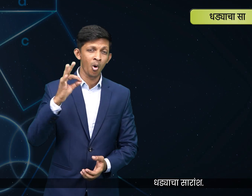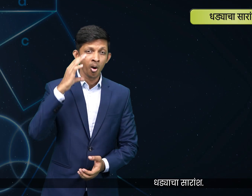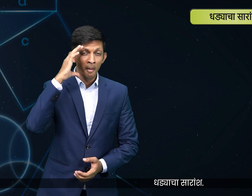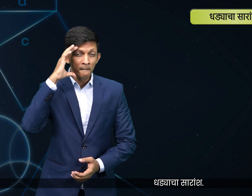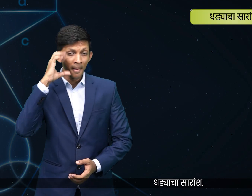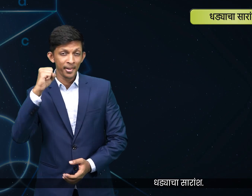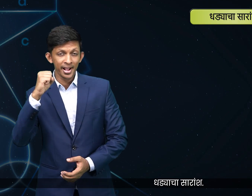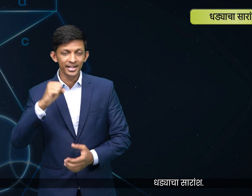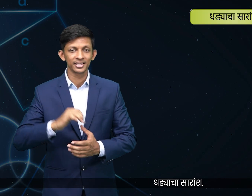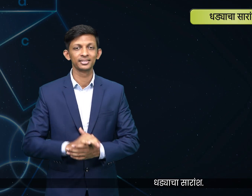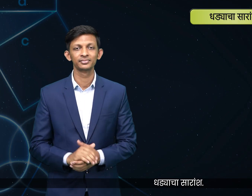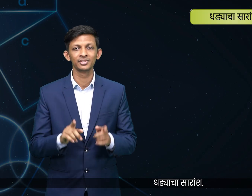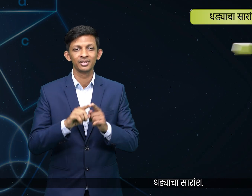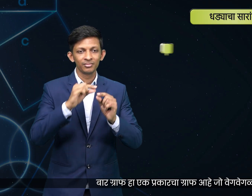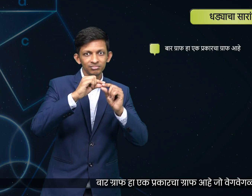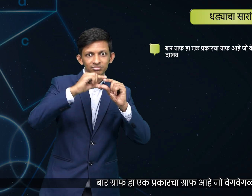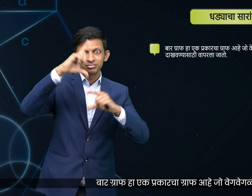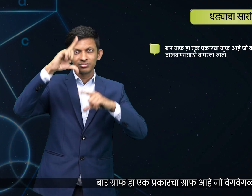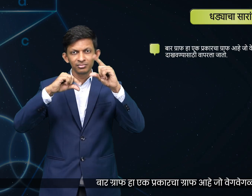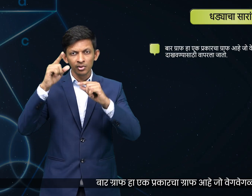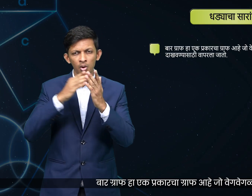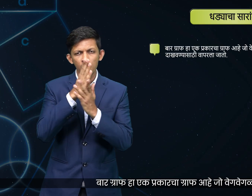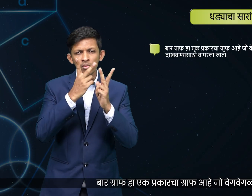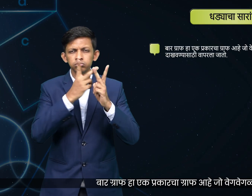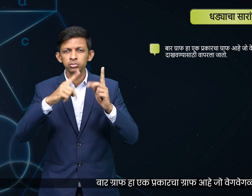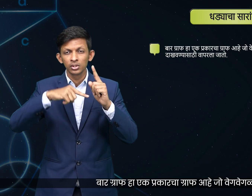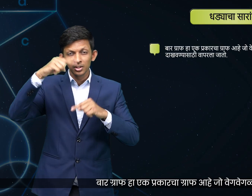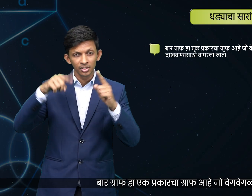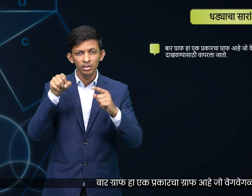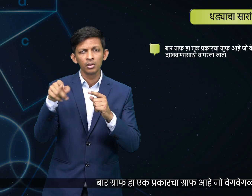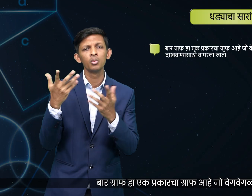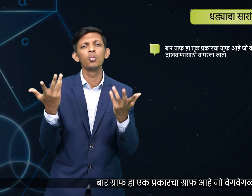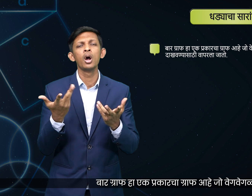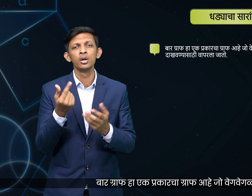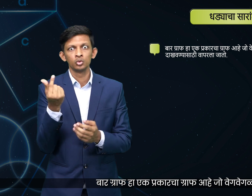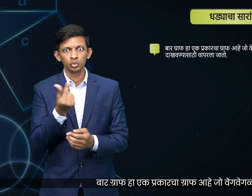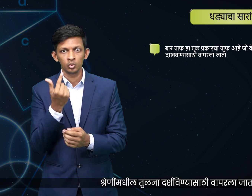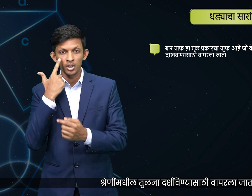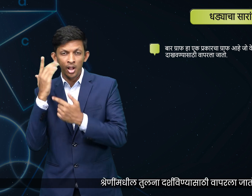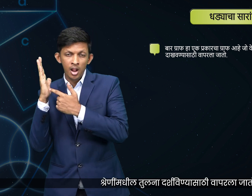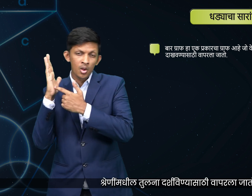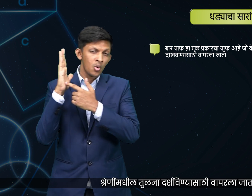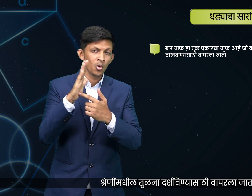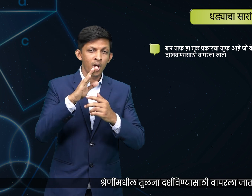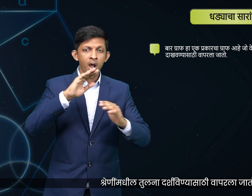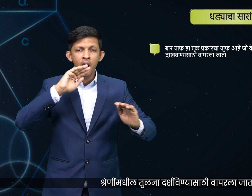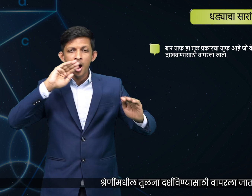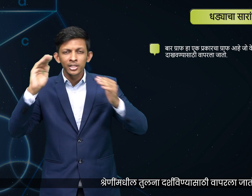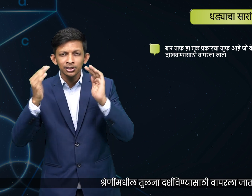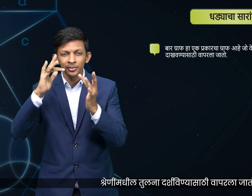धड्याचा सारांश. बार ग्राफ हा एक प्रकारचा ग्राफ आहे जो वेगवेगळ्या श्रेणींमधील तुलना दर्शवण्यासाठी